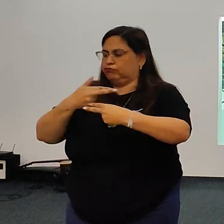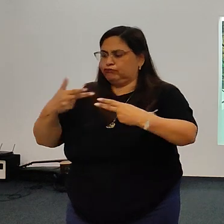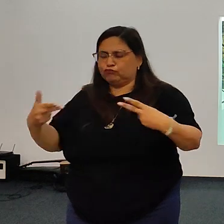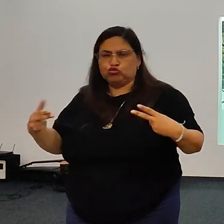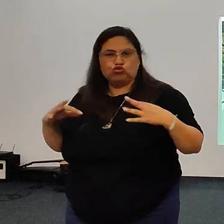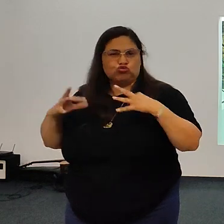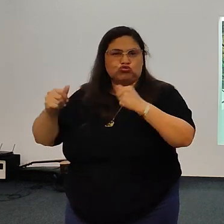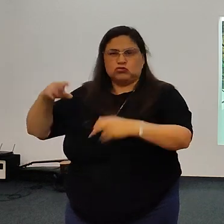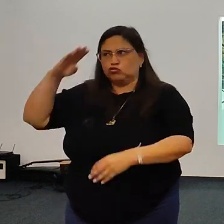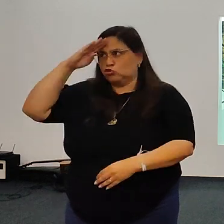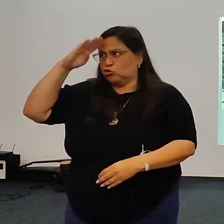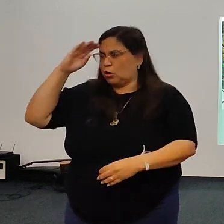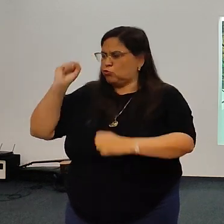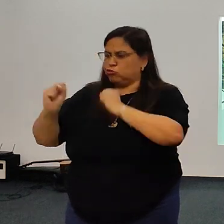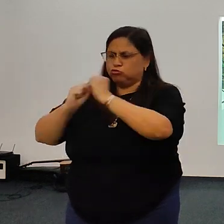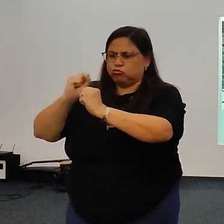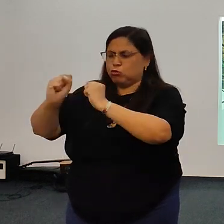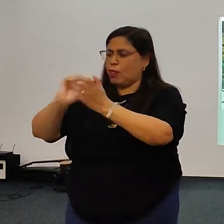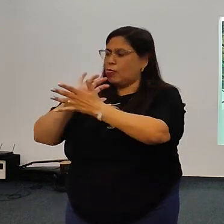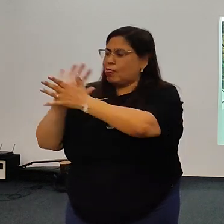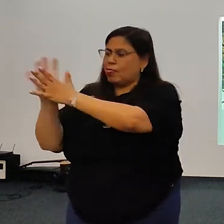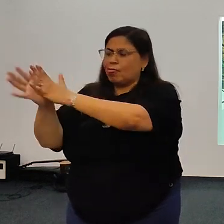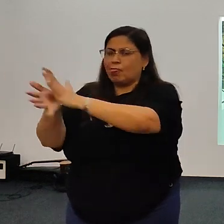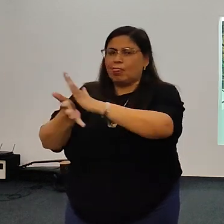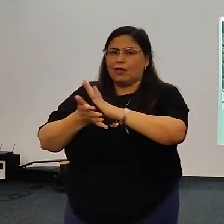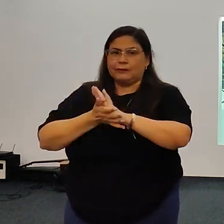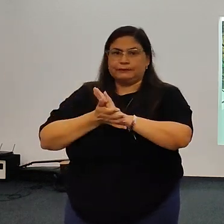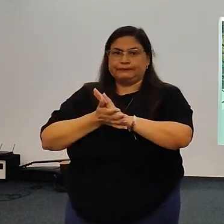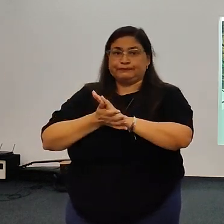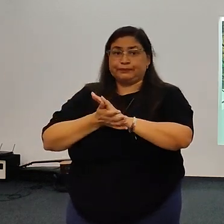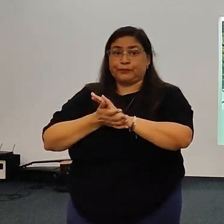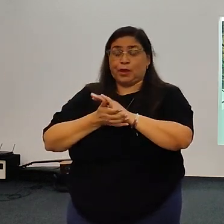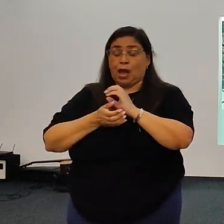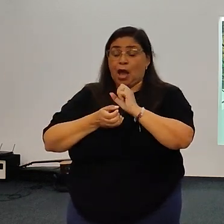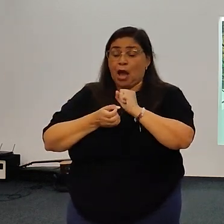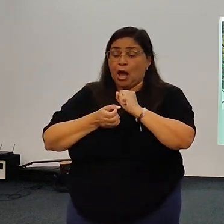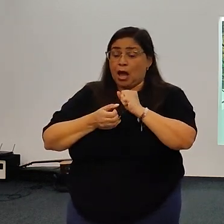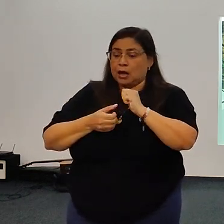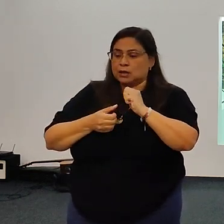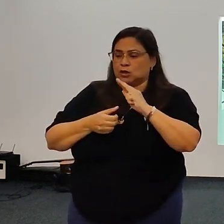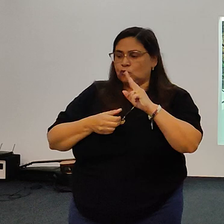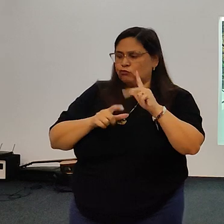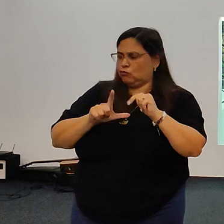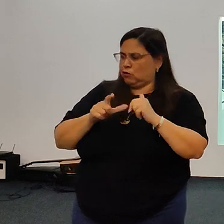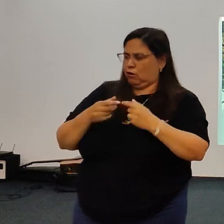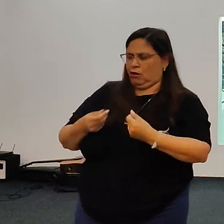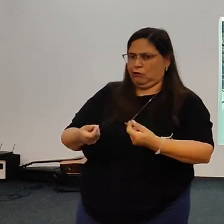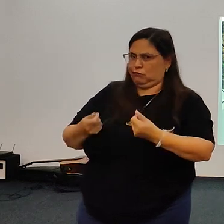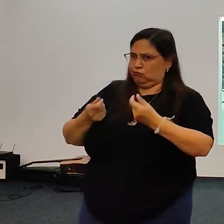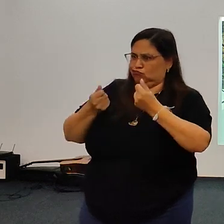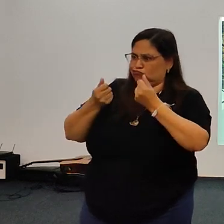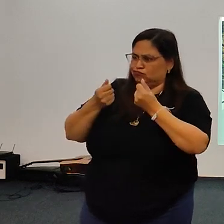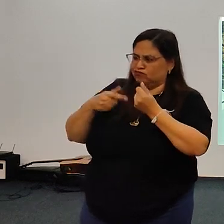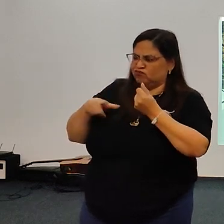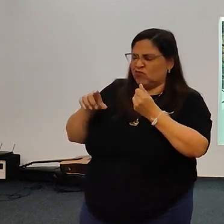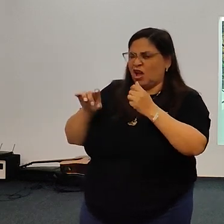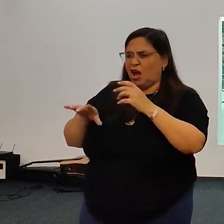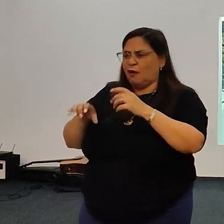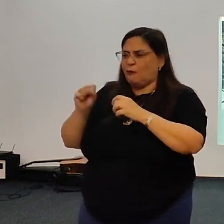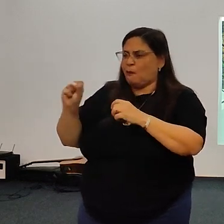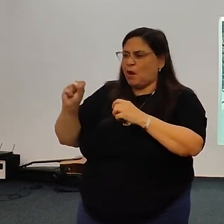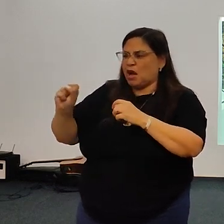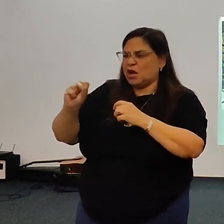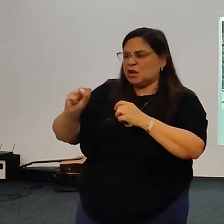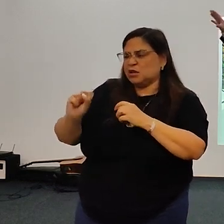dos amalequitas. E Saul, então, vendo que os amalequitas tinham muitos despojos, ele matou só o que